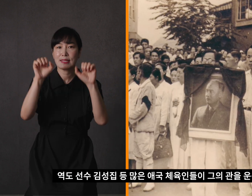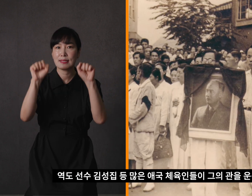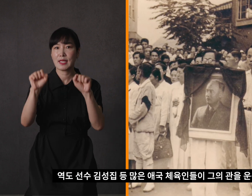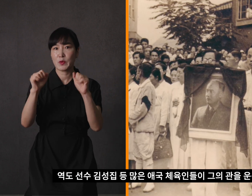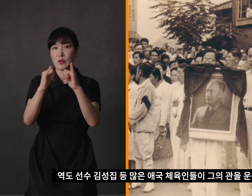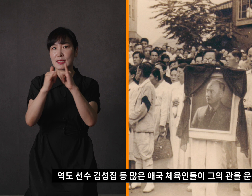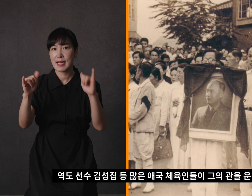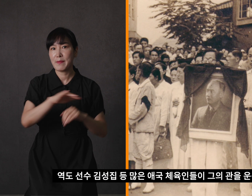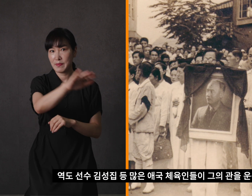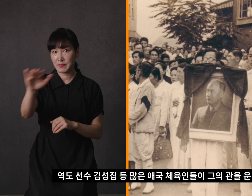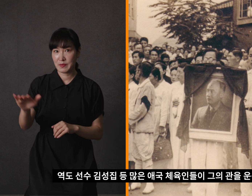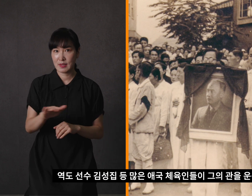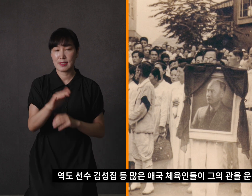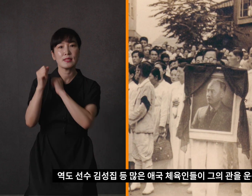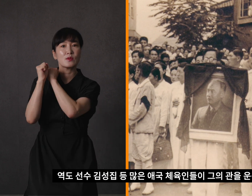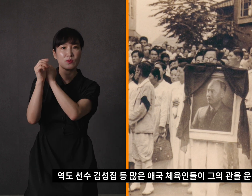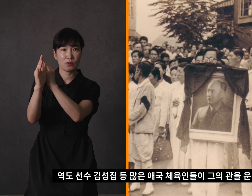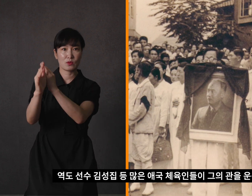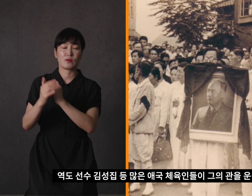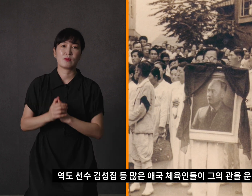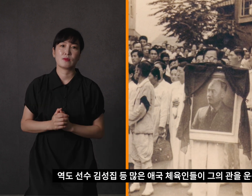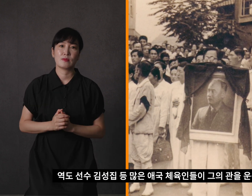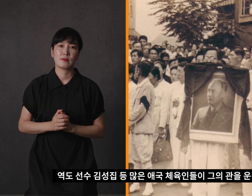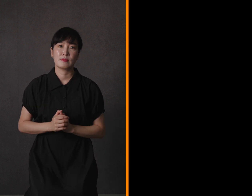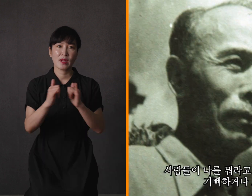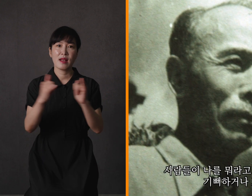체육인들이 그의 관을 운구했습니다.